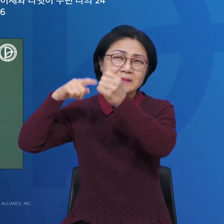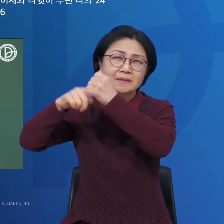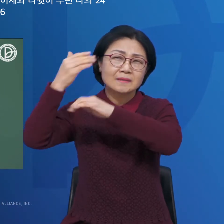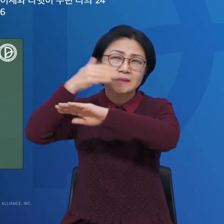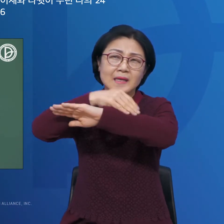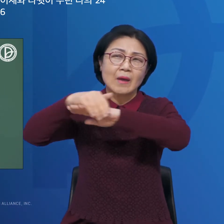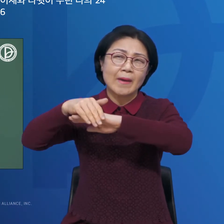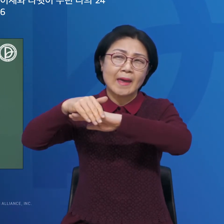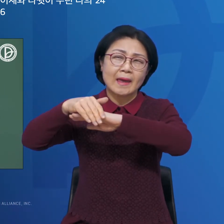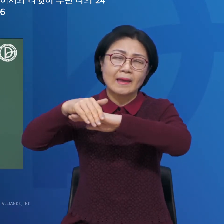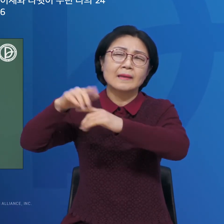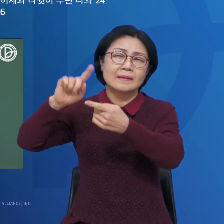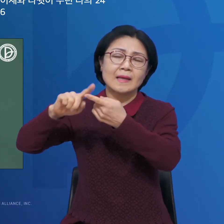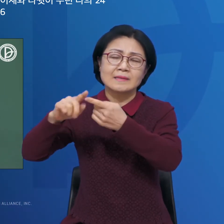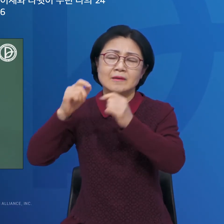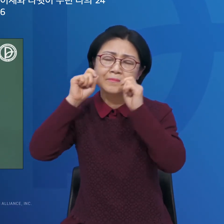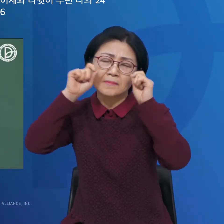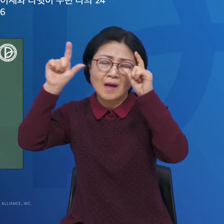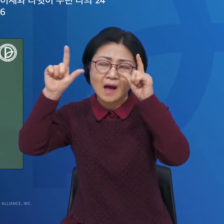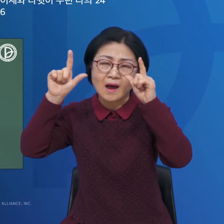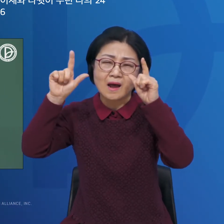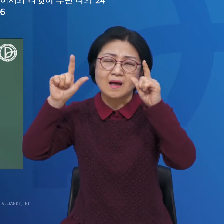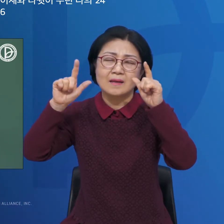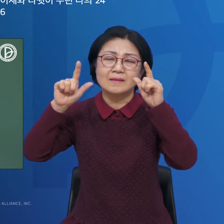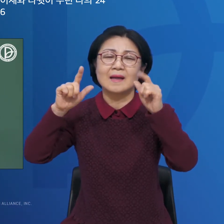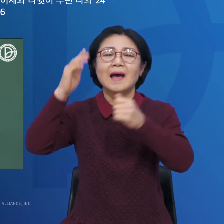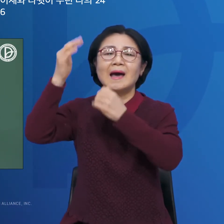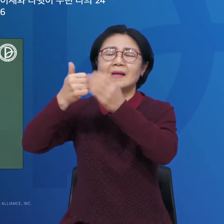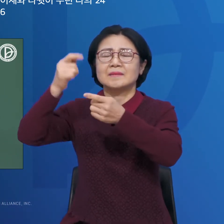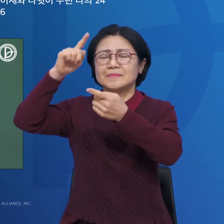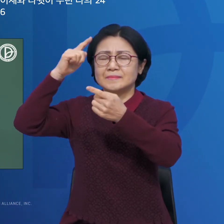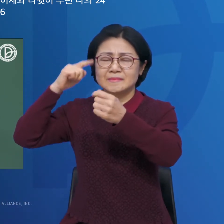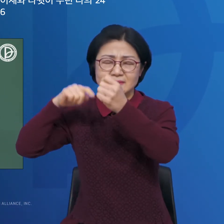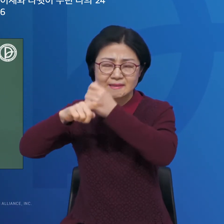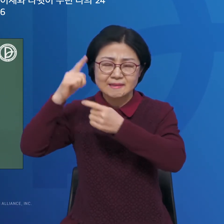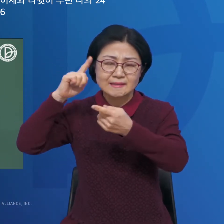spiritual summit. 그게 어딥니까? Where do we see that?